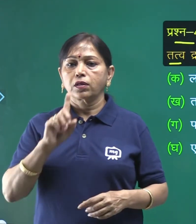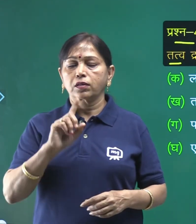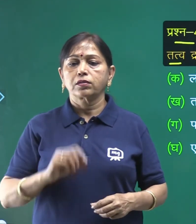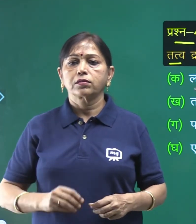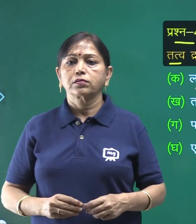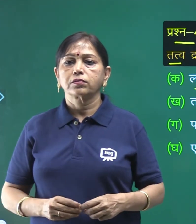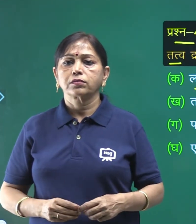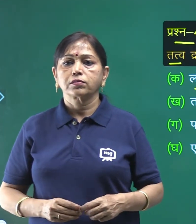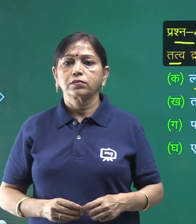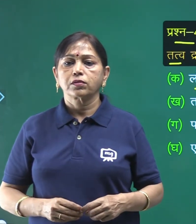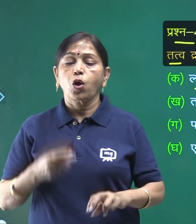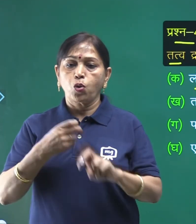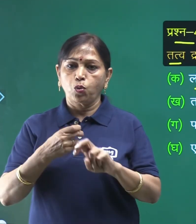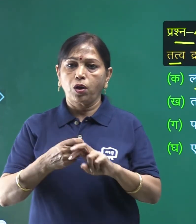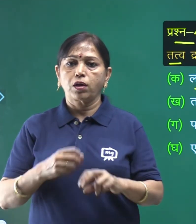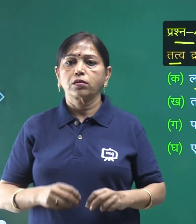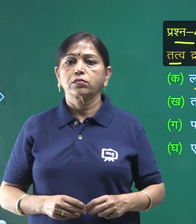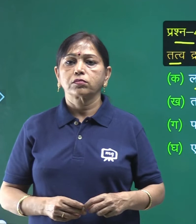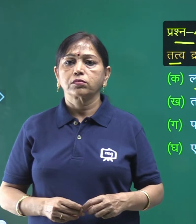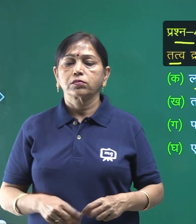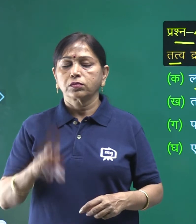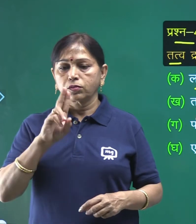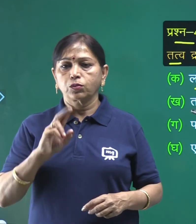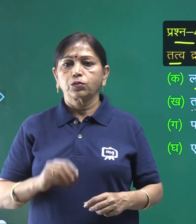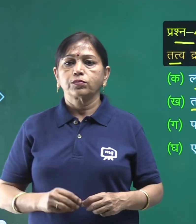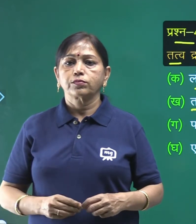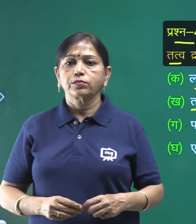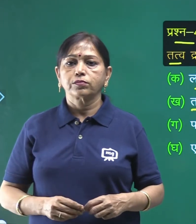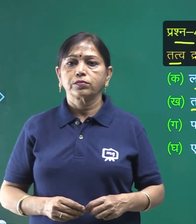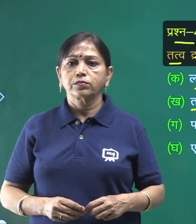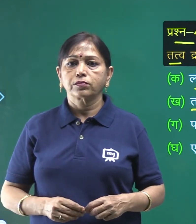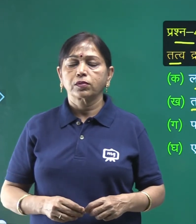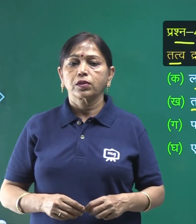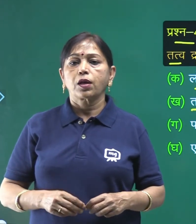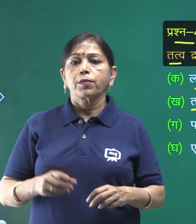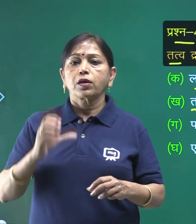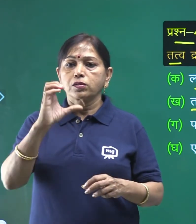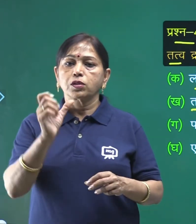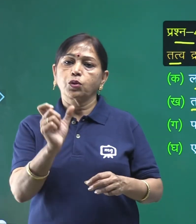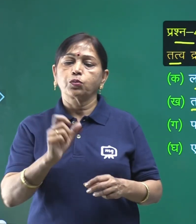1, लोहा। 2, तांबा।